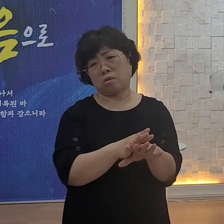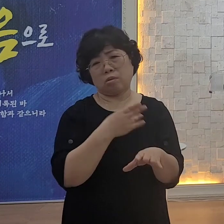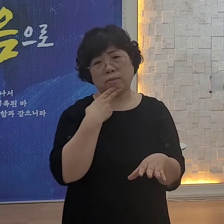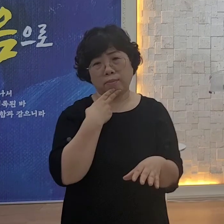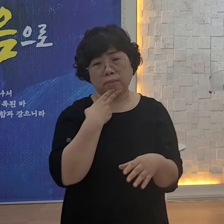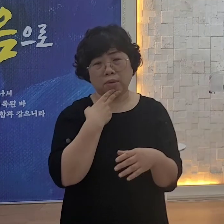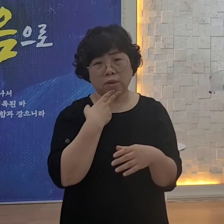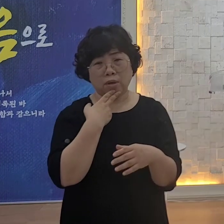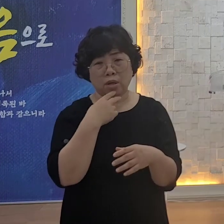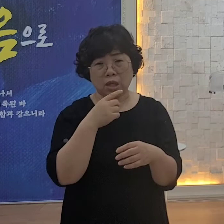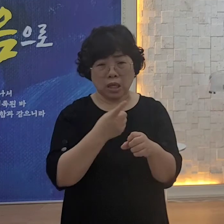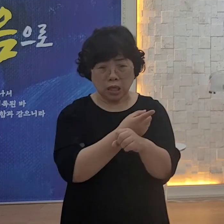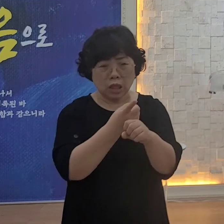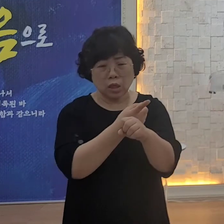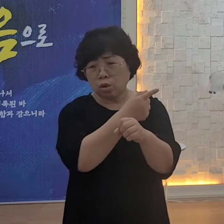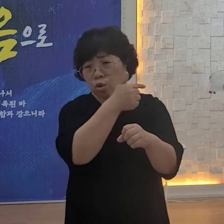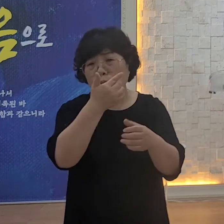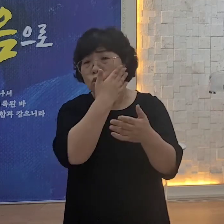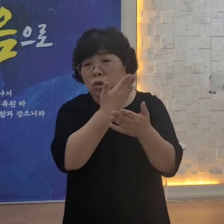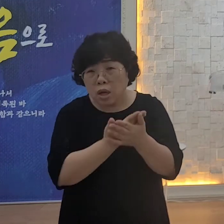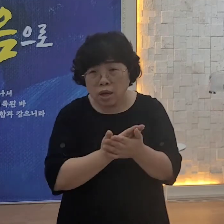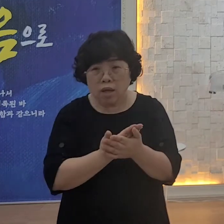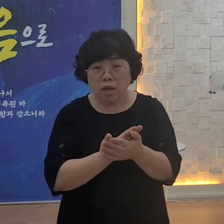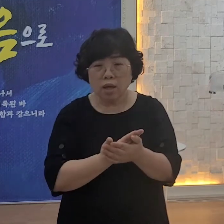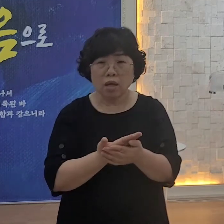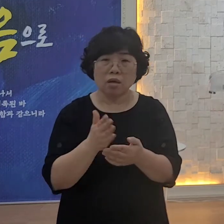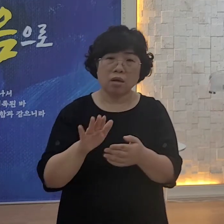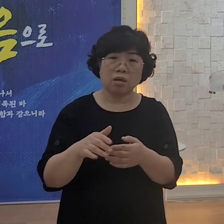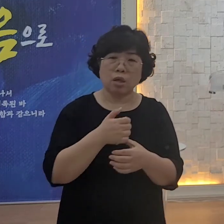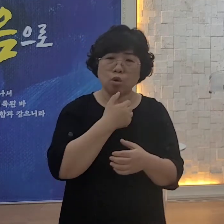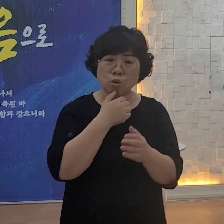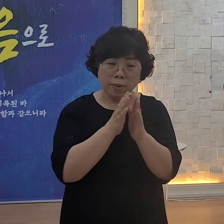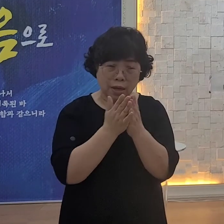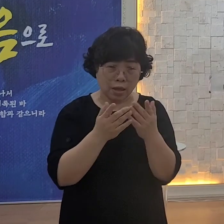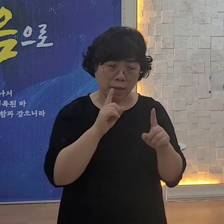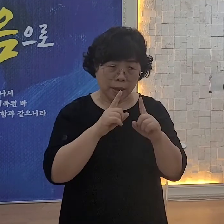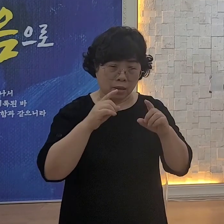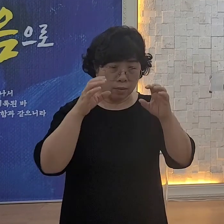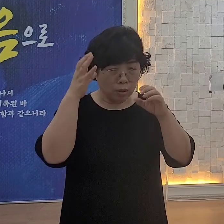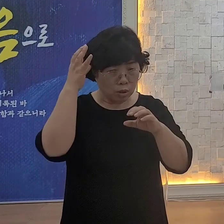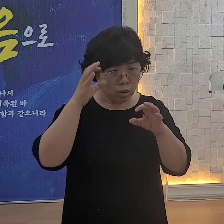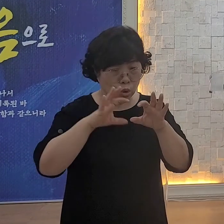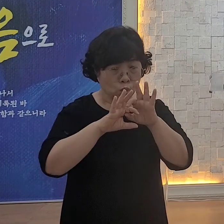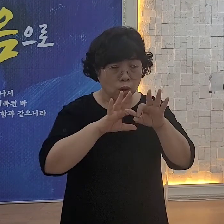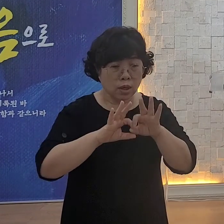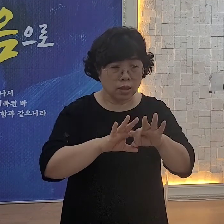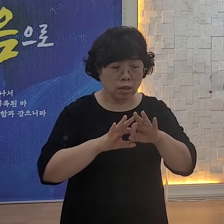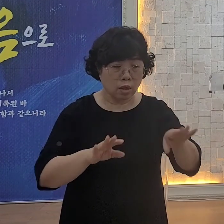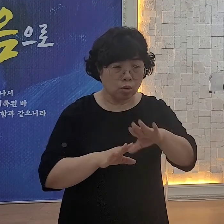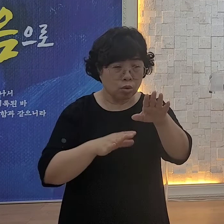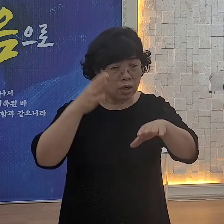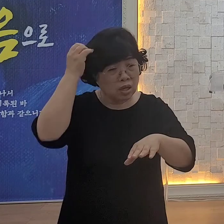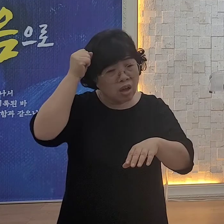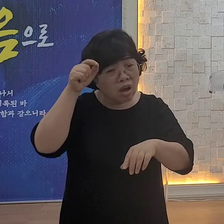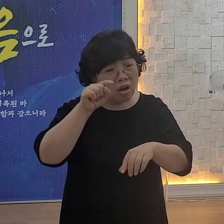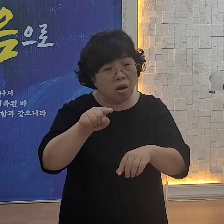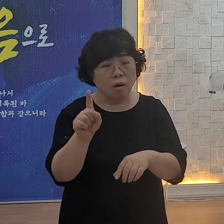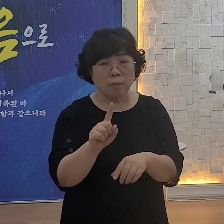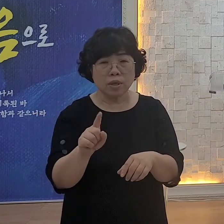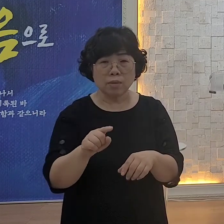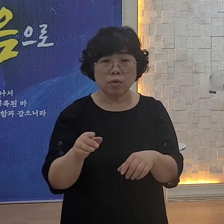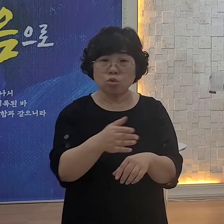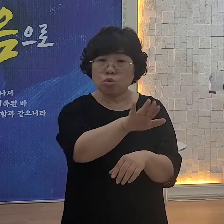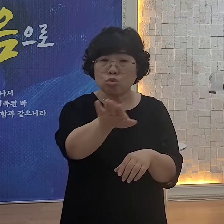그런데 여러분, 이 로마서 이 말씀을 통해서 우리가 분명히 기억해야 될 게 뭐냐면, 우리는 누구를 믿는